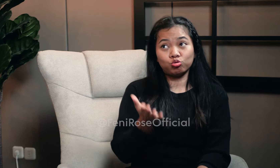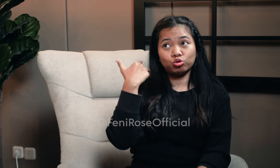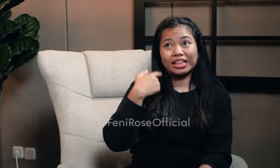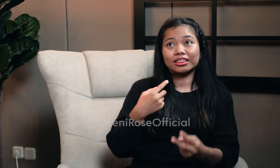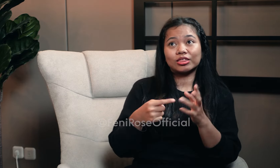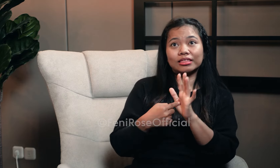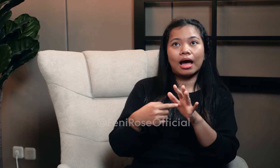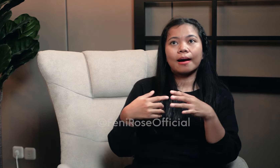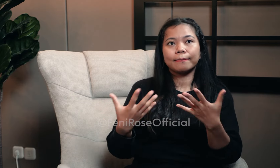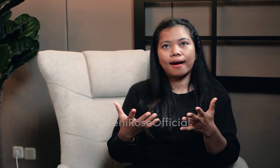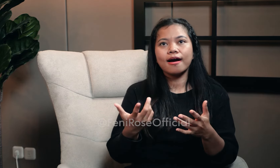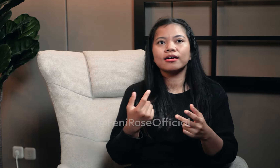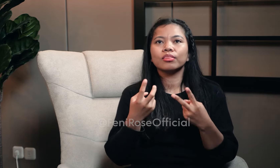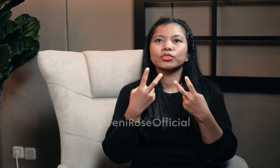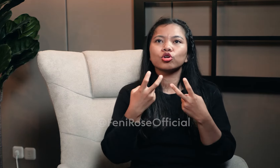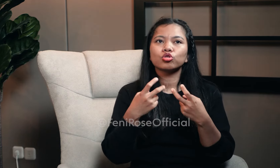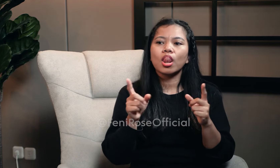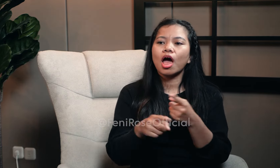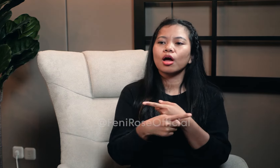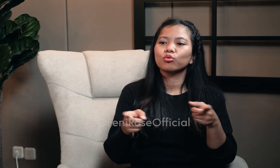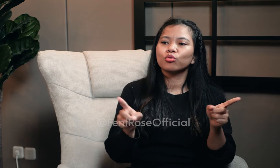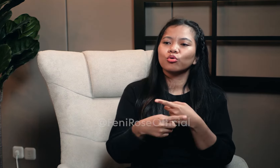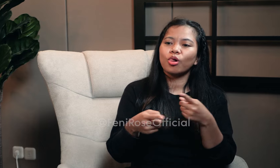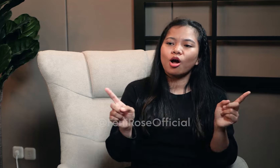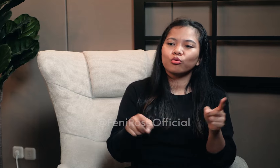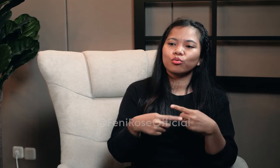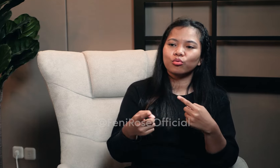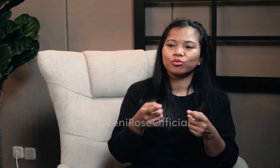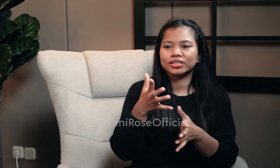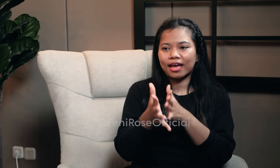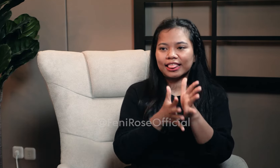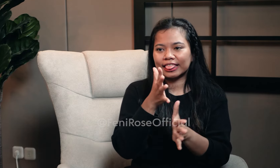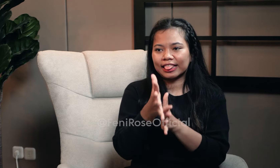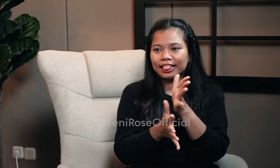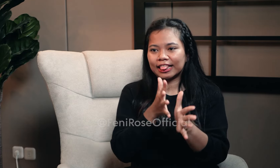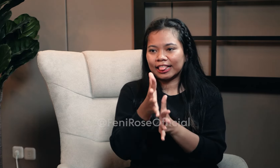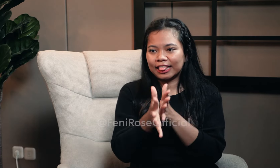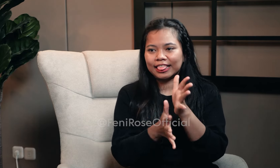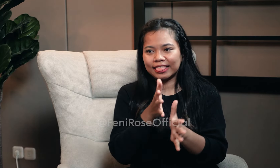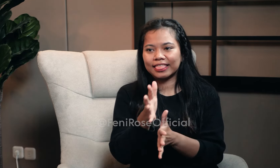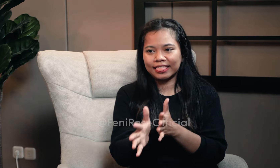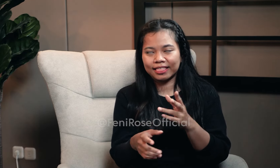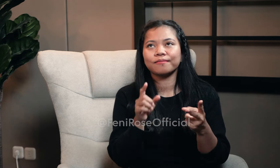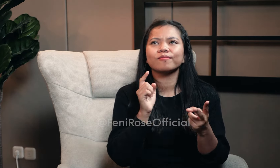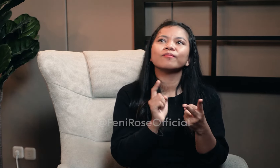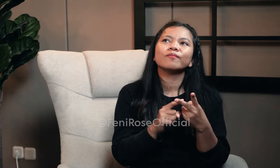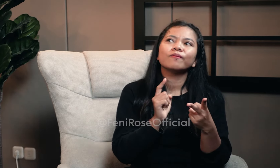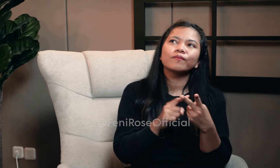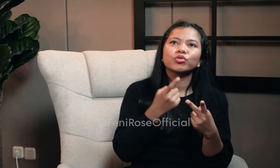memberdaya yang lain seperti itu ee mungkin dulu saya ada tiktok lagu bahasa isyarat menggunakan tiktok lagu bahasa